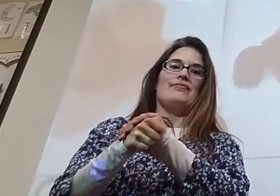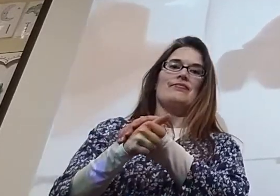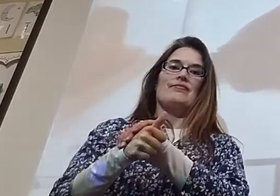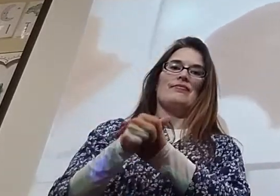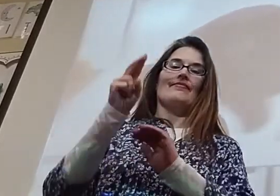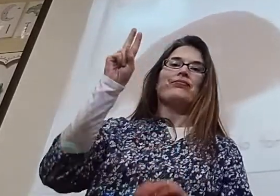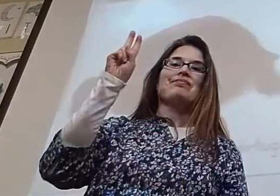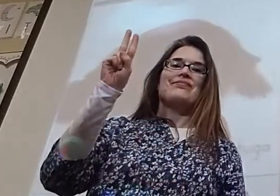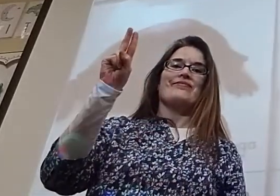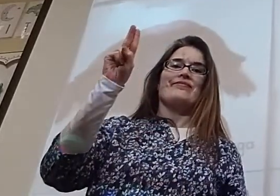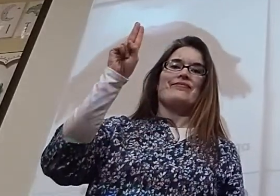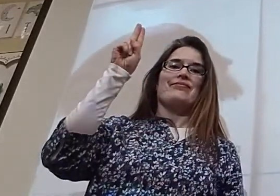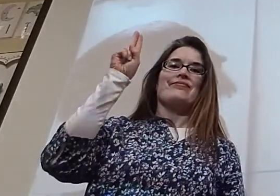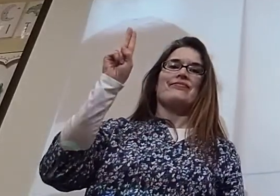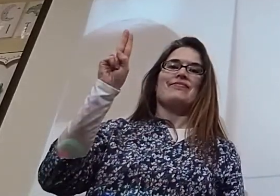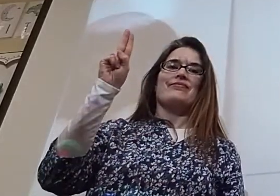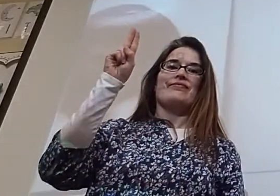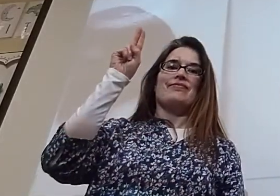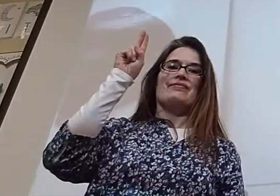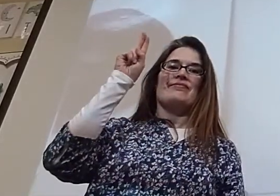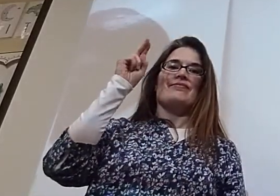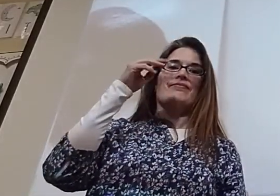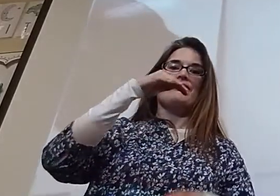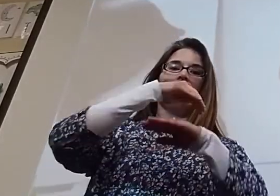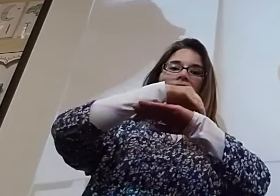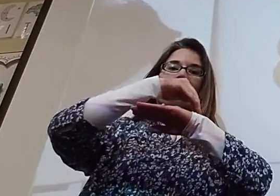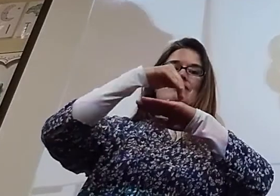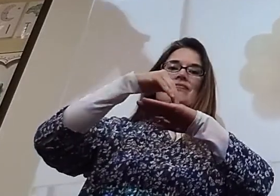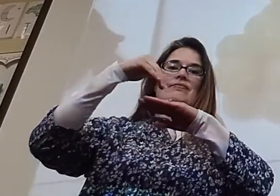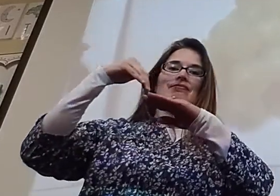tortugas, U, uvas, B,